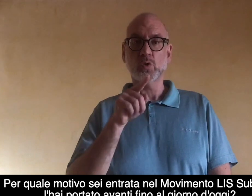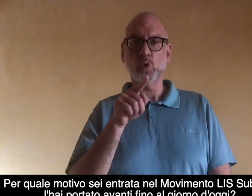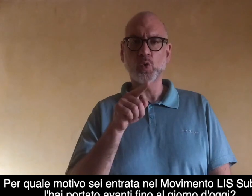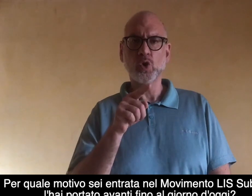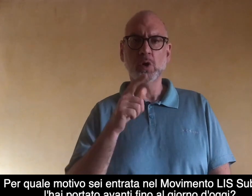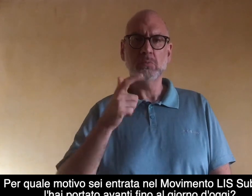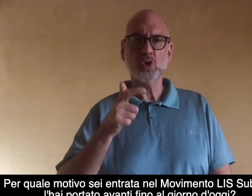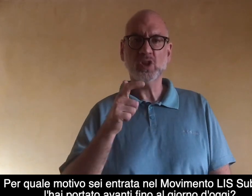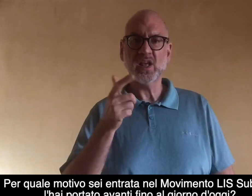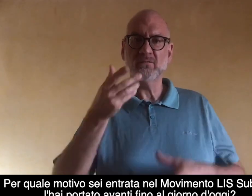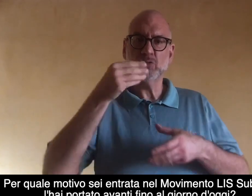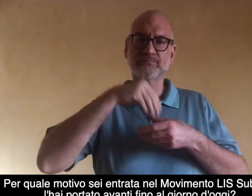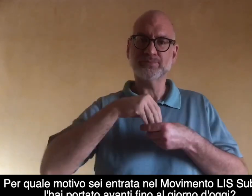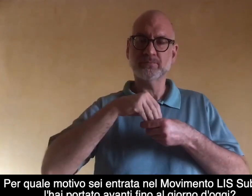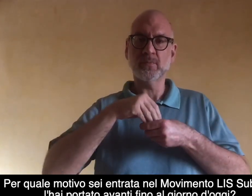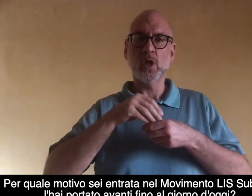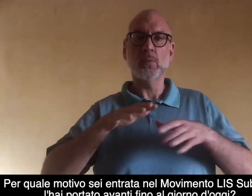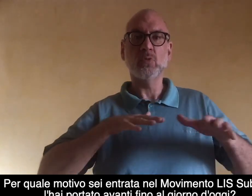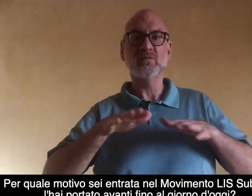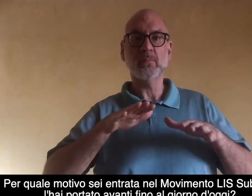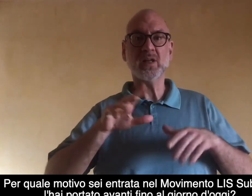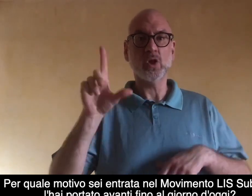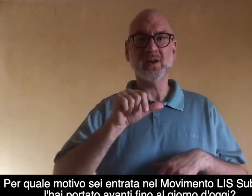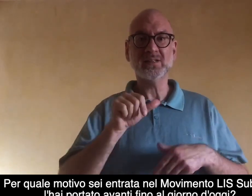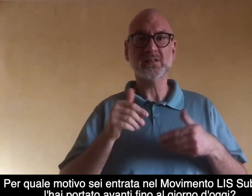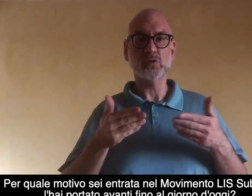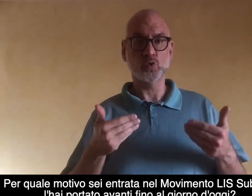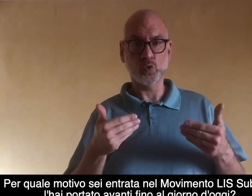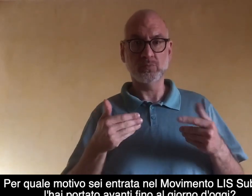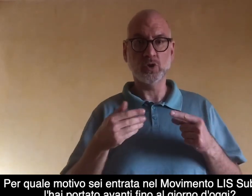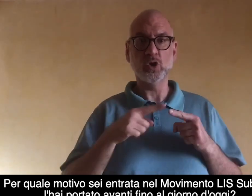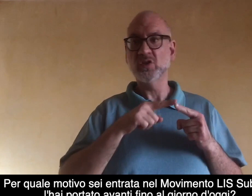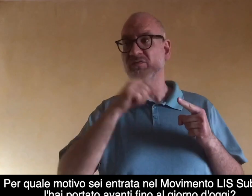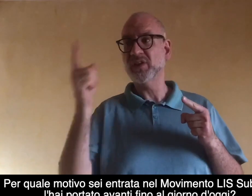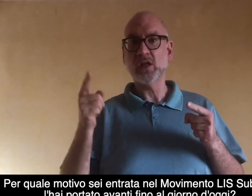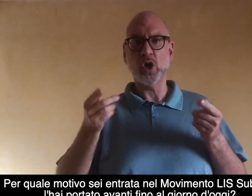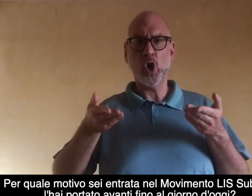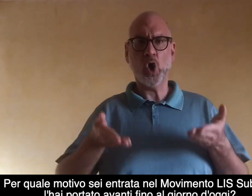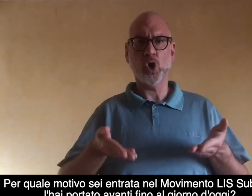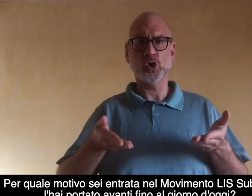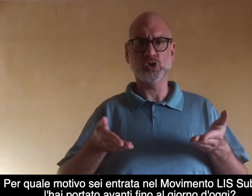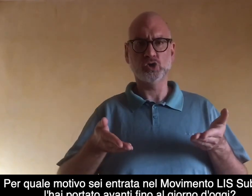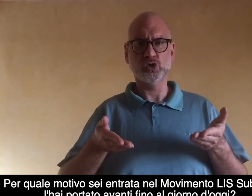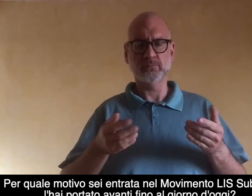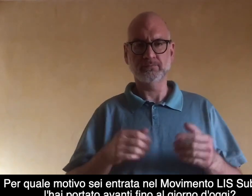per quale motivo sei entrata a far parte del movimento di subito e l'hai portata avanti fino al giorno